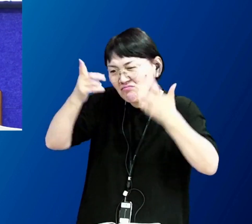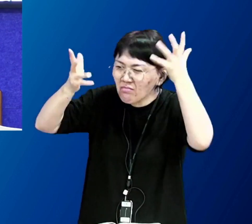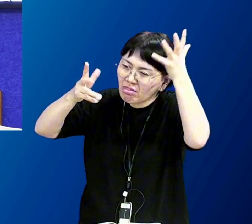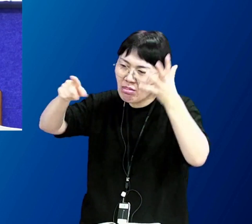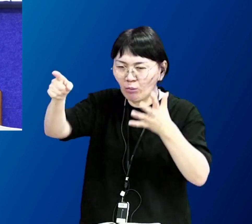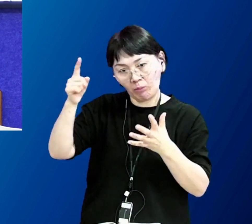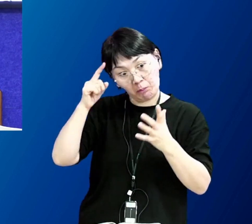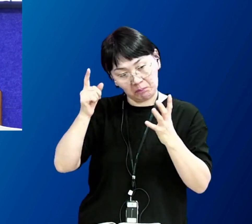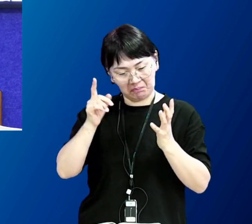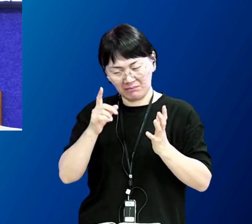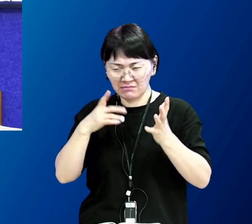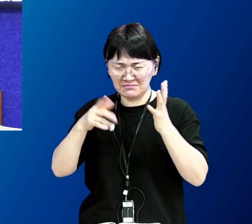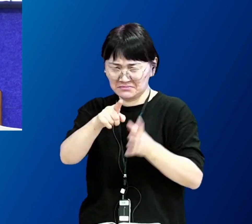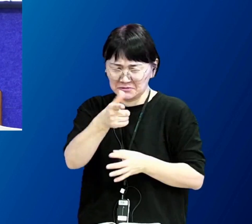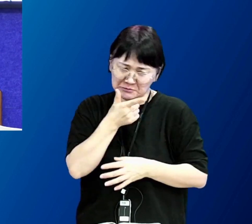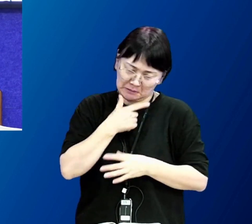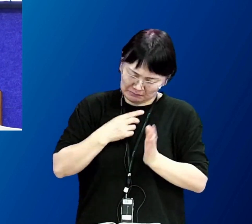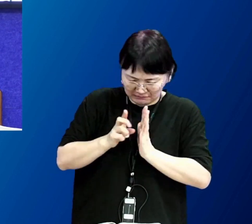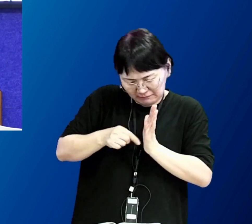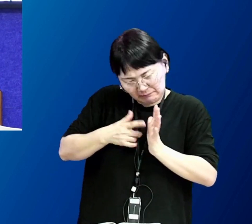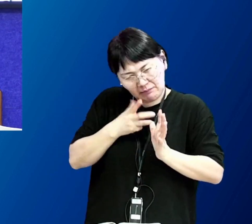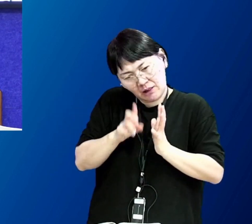та очирсан юм болов. Үгүй.